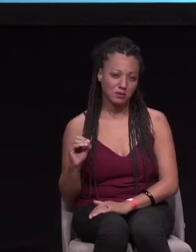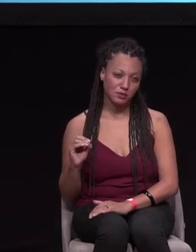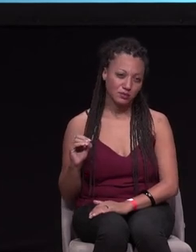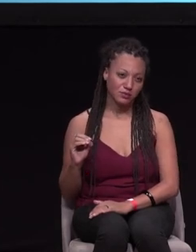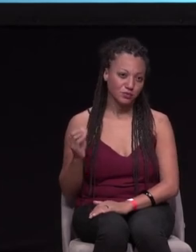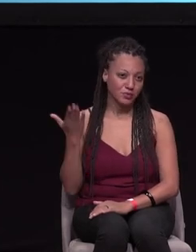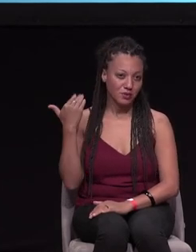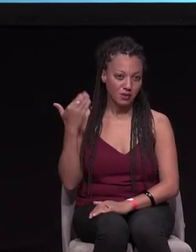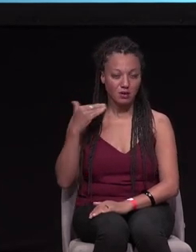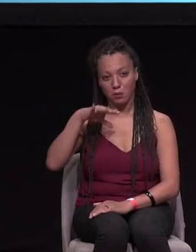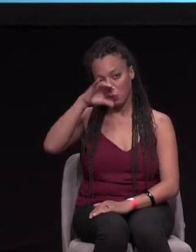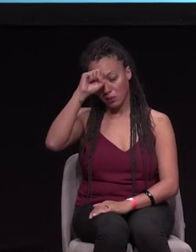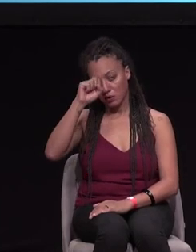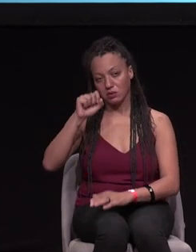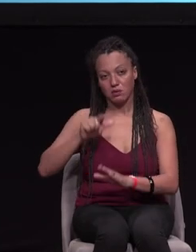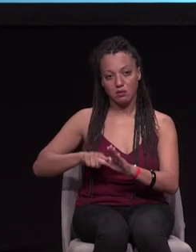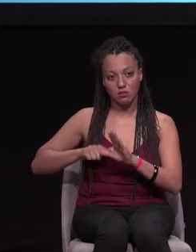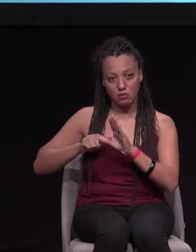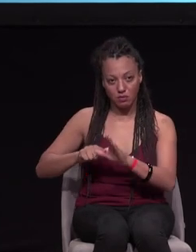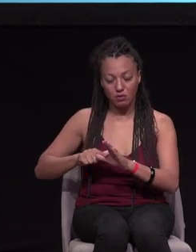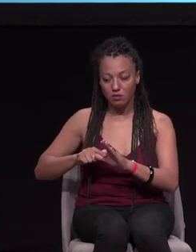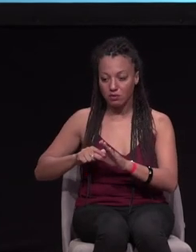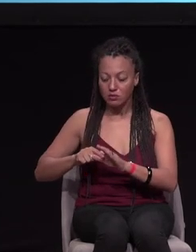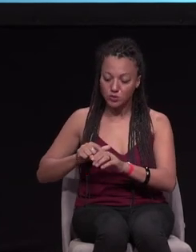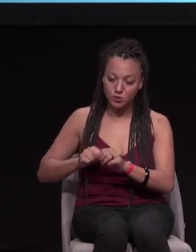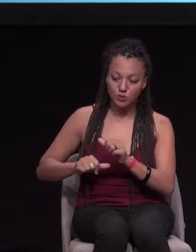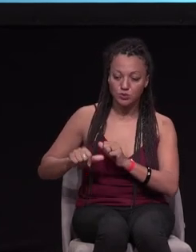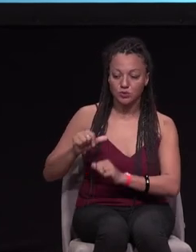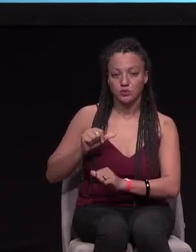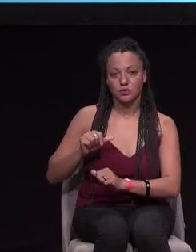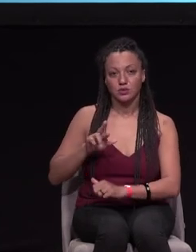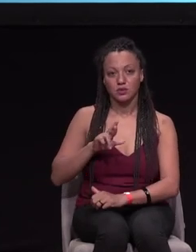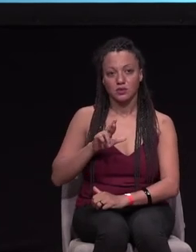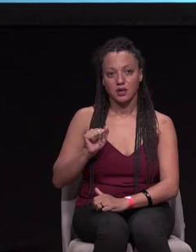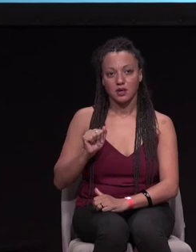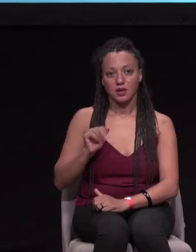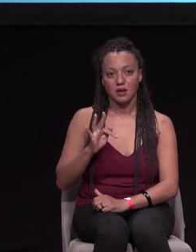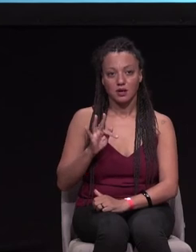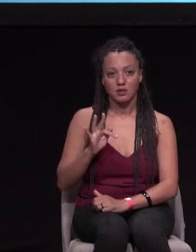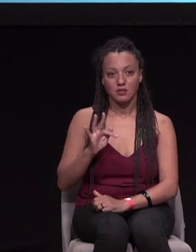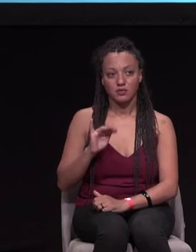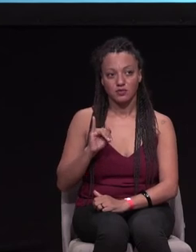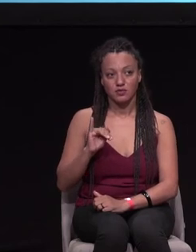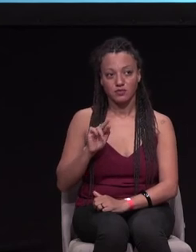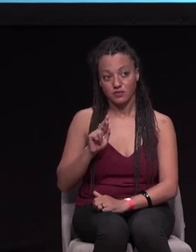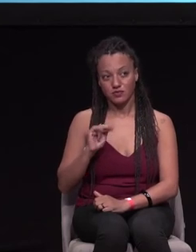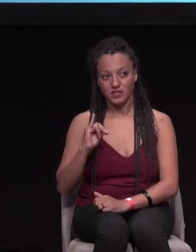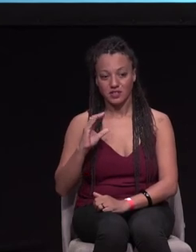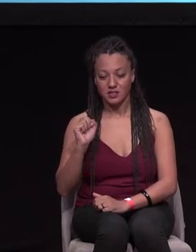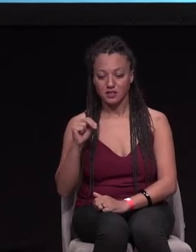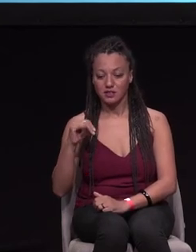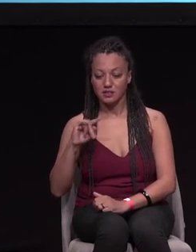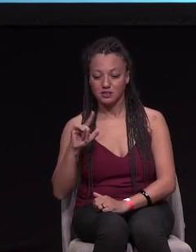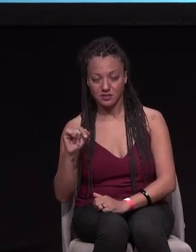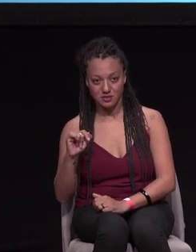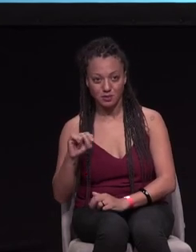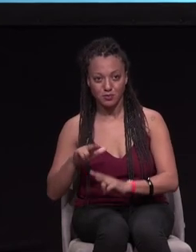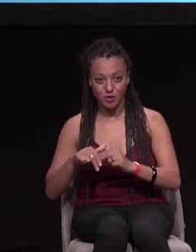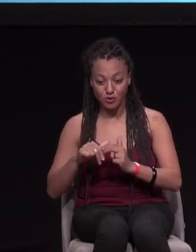casa de um bando de angola se refere caniza né então aí também tem essa força a partir do sudeste